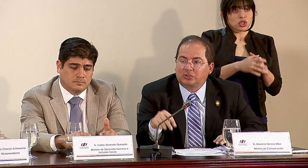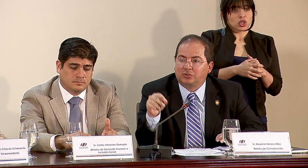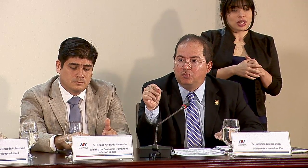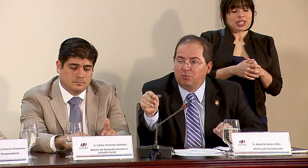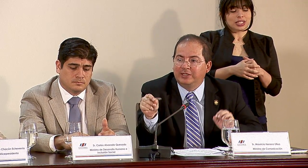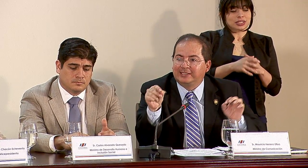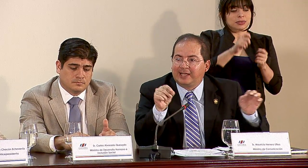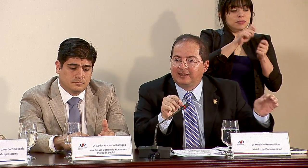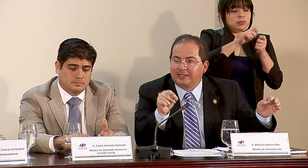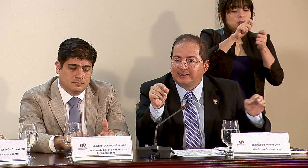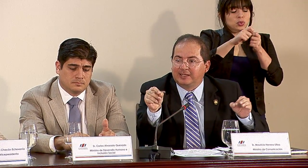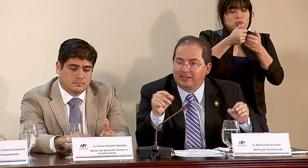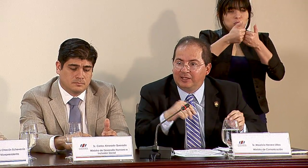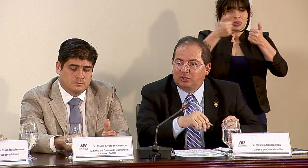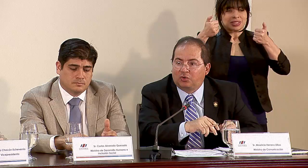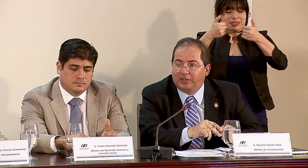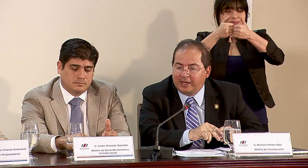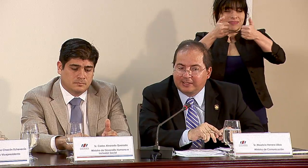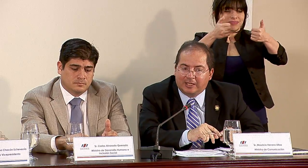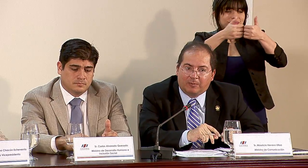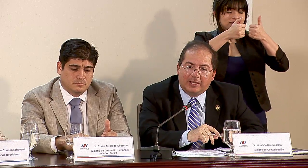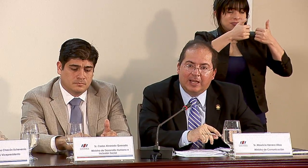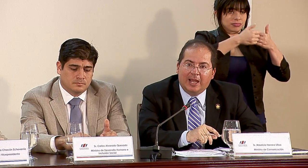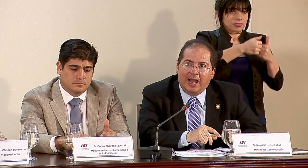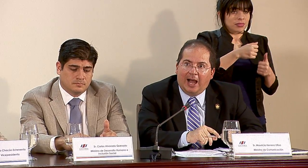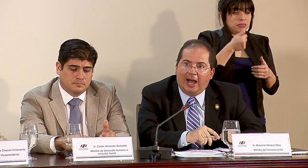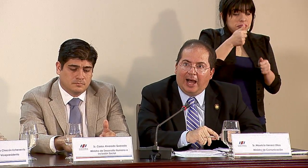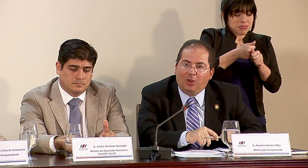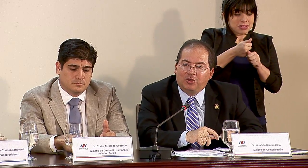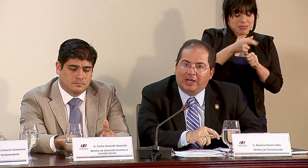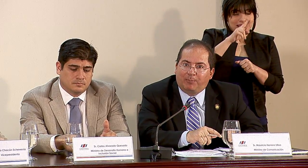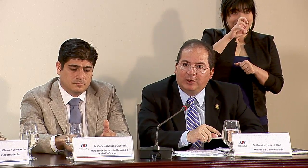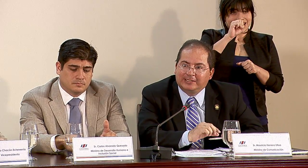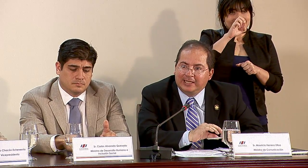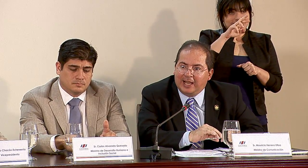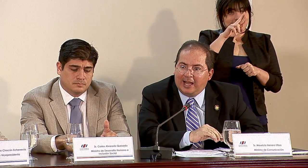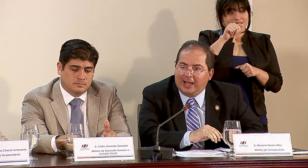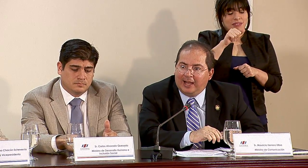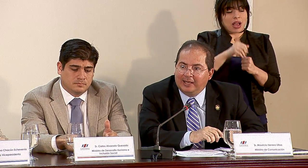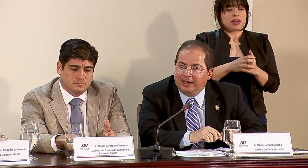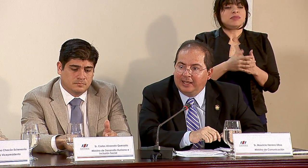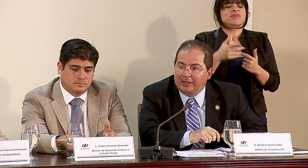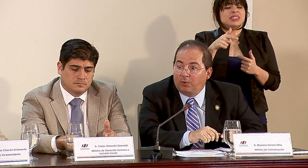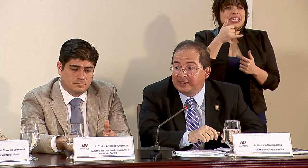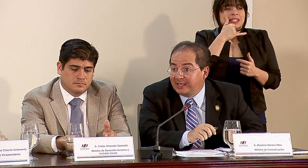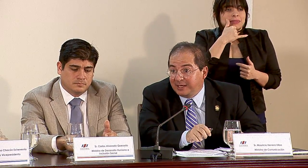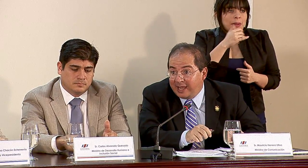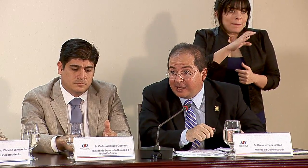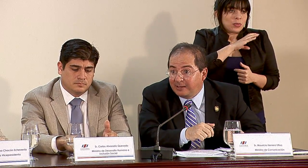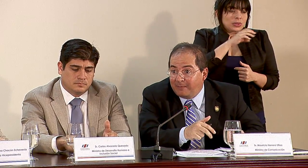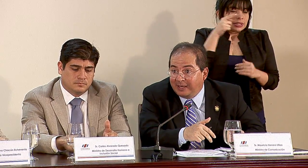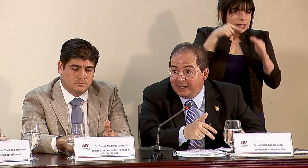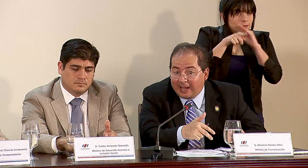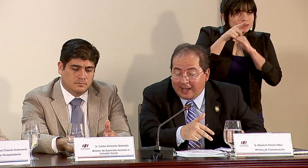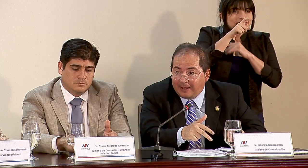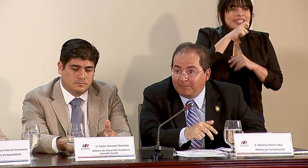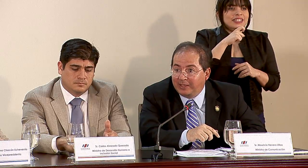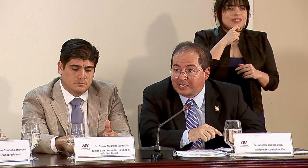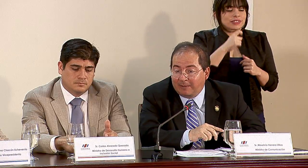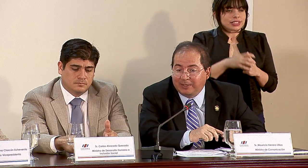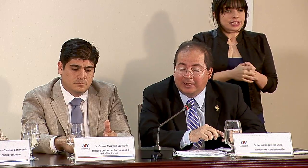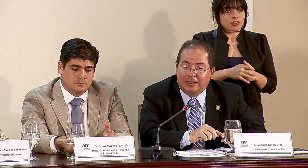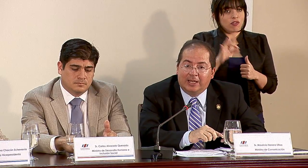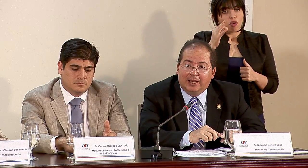puntos muy distantes dentro de la reserva a donde la policía le cuesta llegar de manera